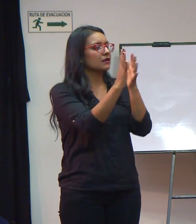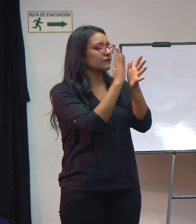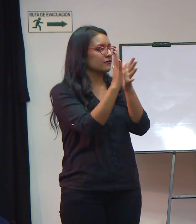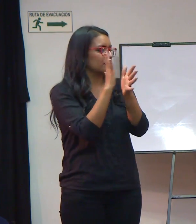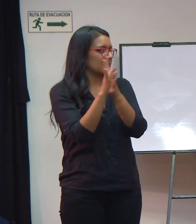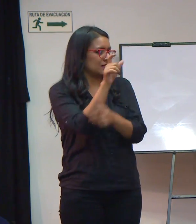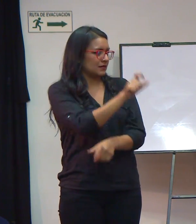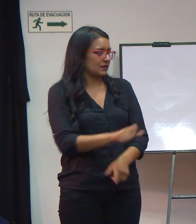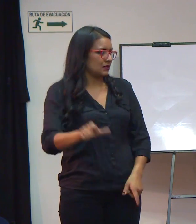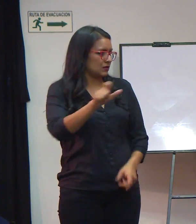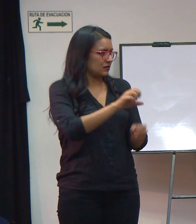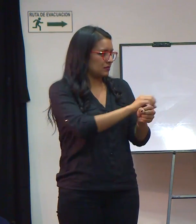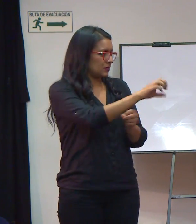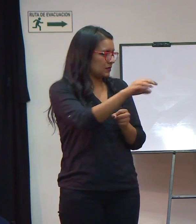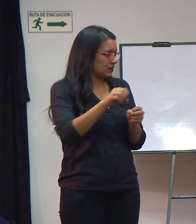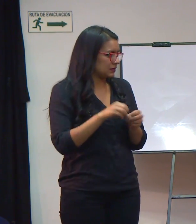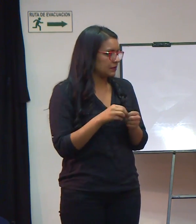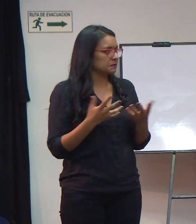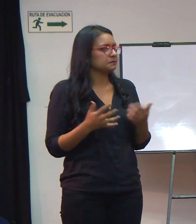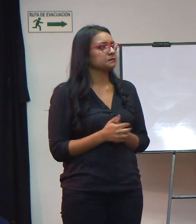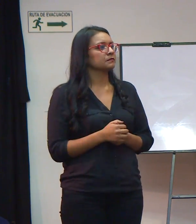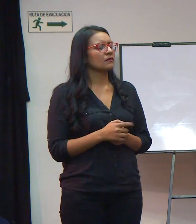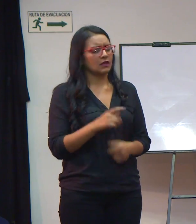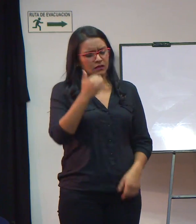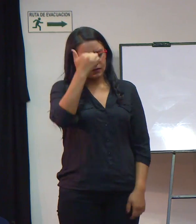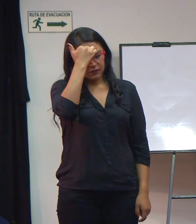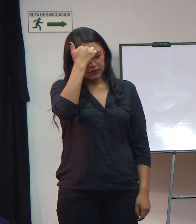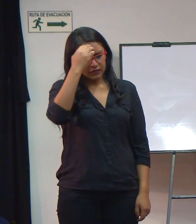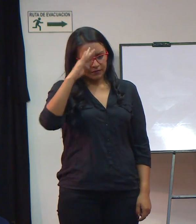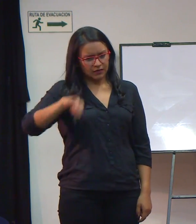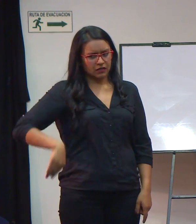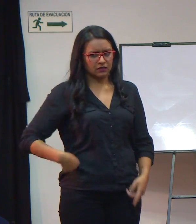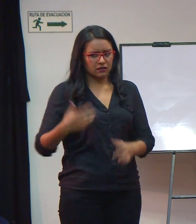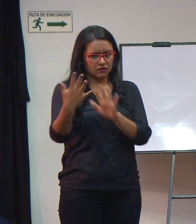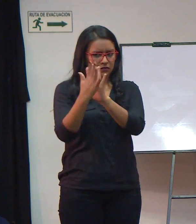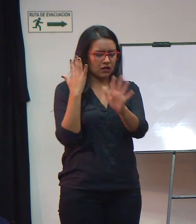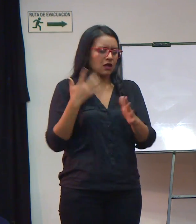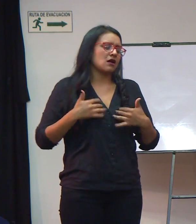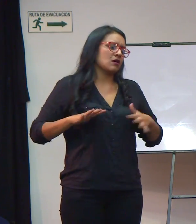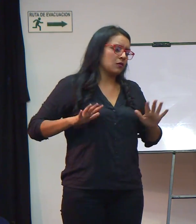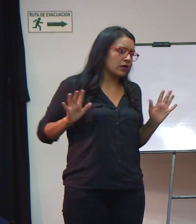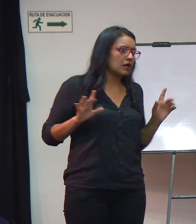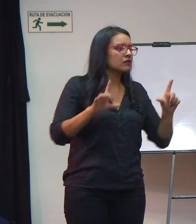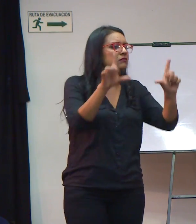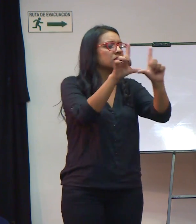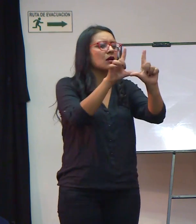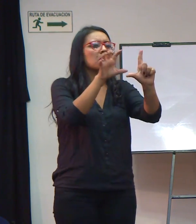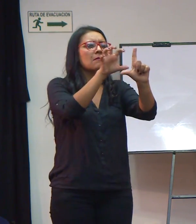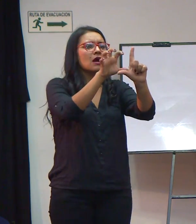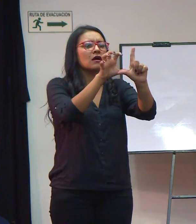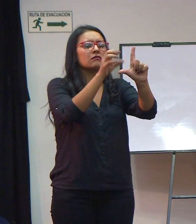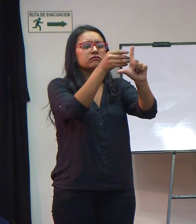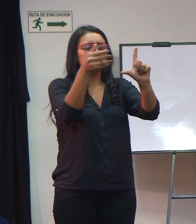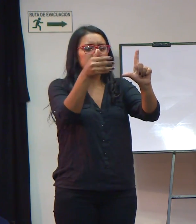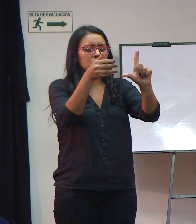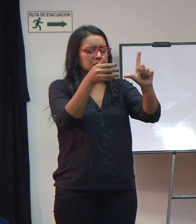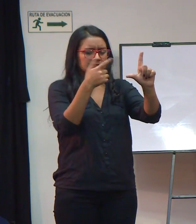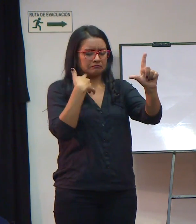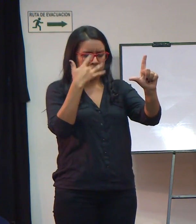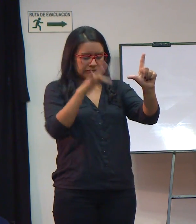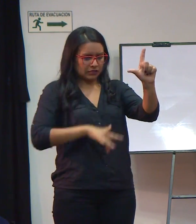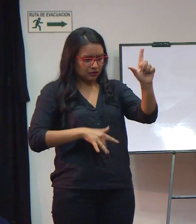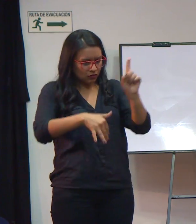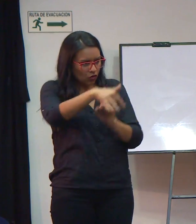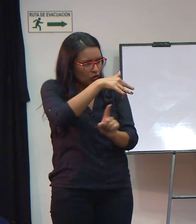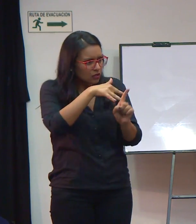informar a la población. La profesora Marta decía como, bueno, o sea, solo ven imágenes y textos que no